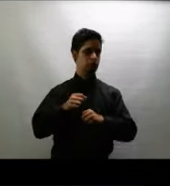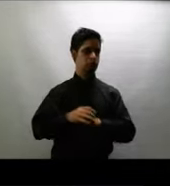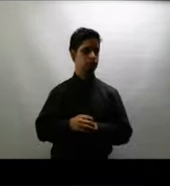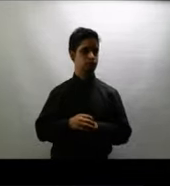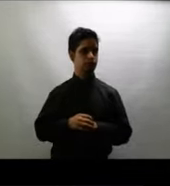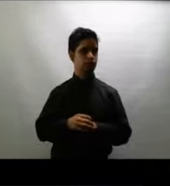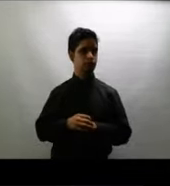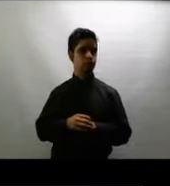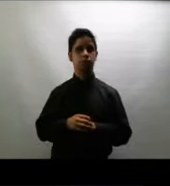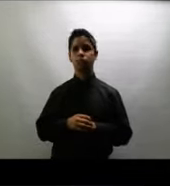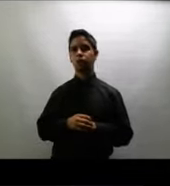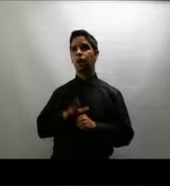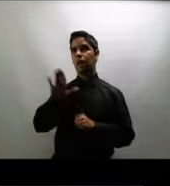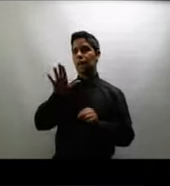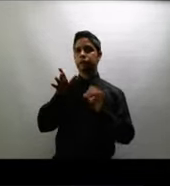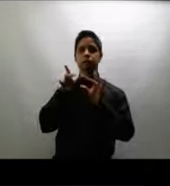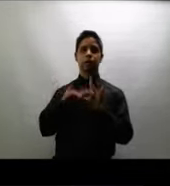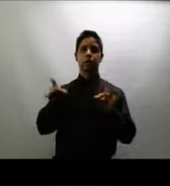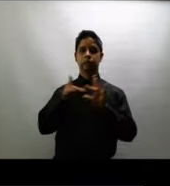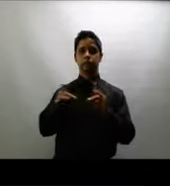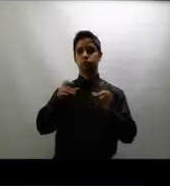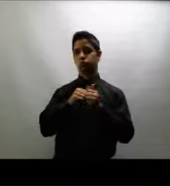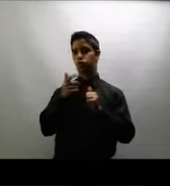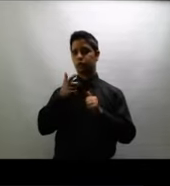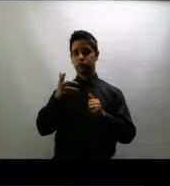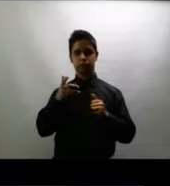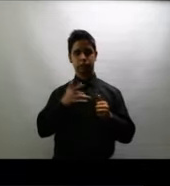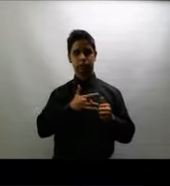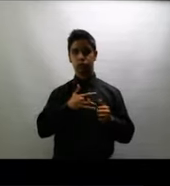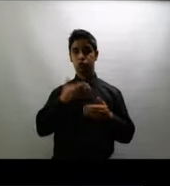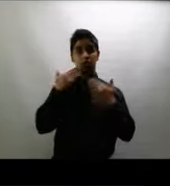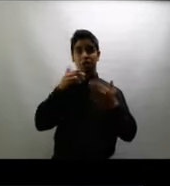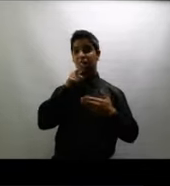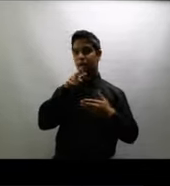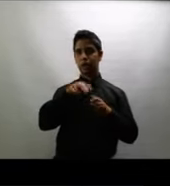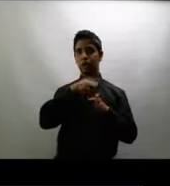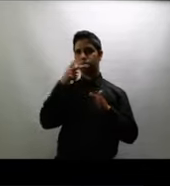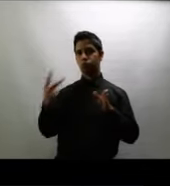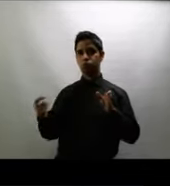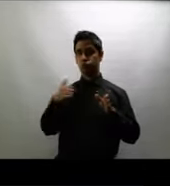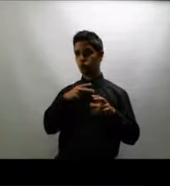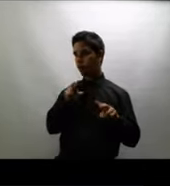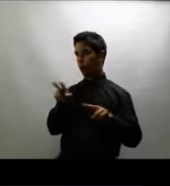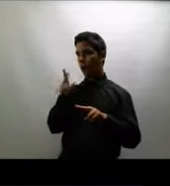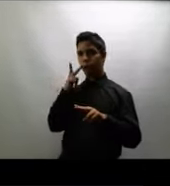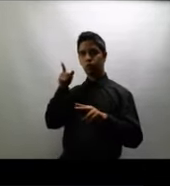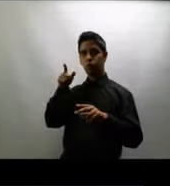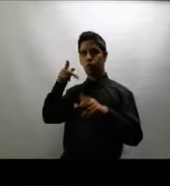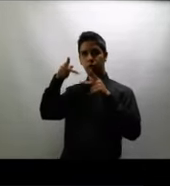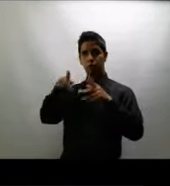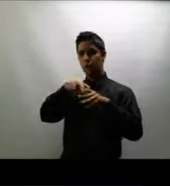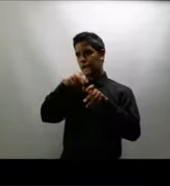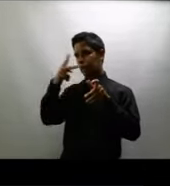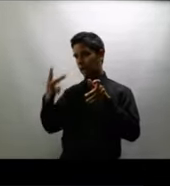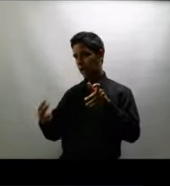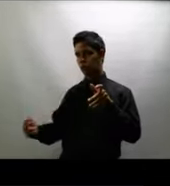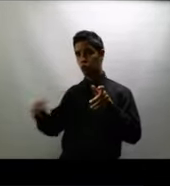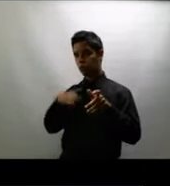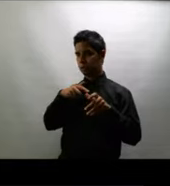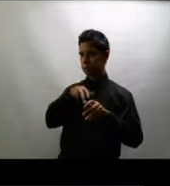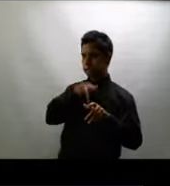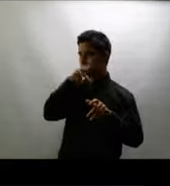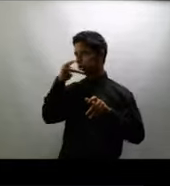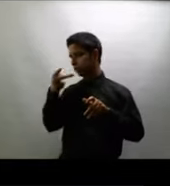él lo narraba con esta cosa de que yo no sabía quién era, yo me tiraba pues a ayudar a un compatriota, y de